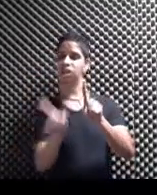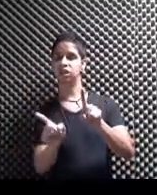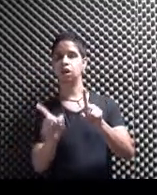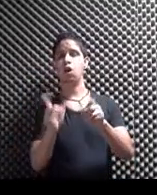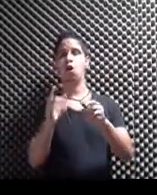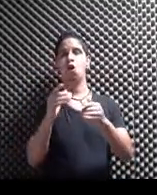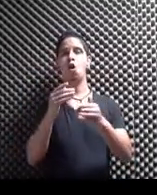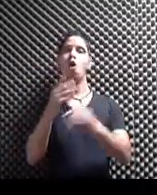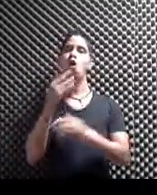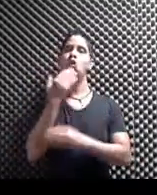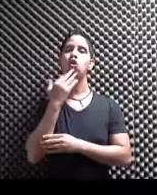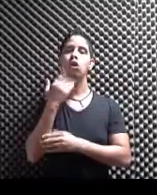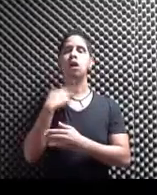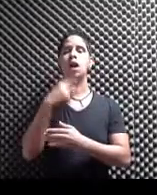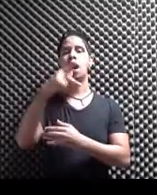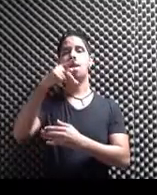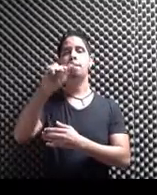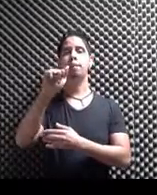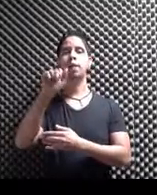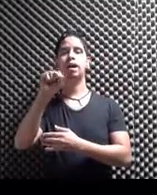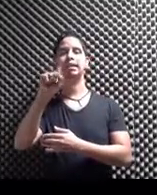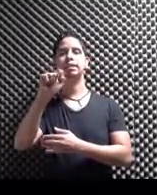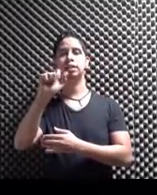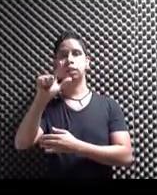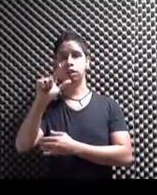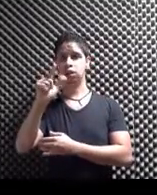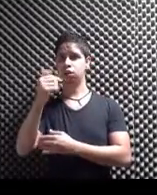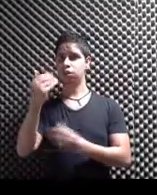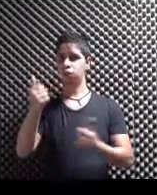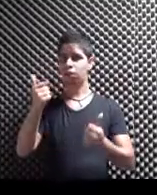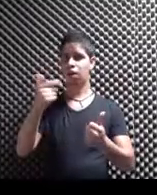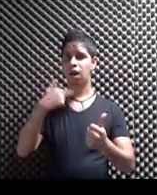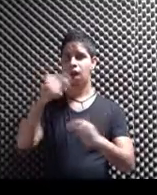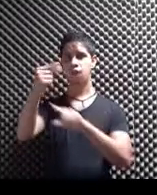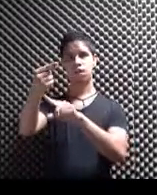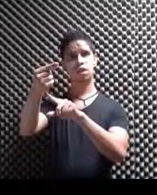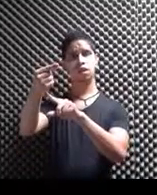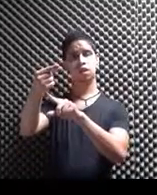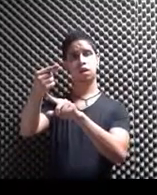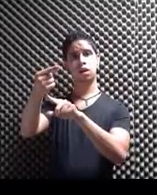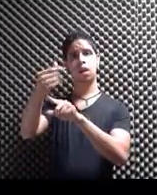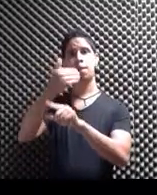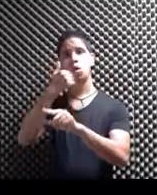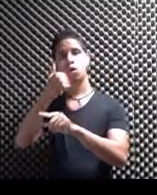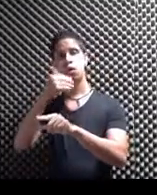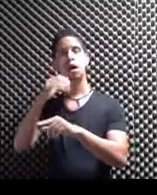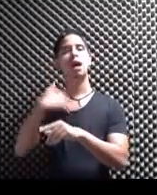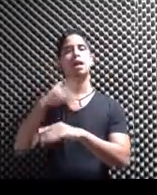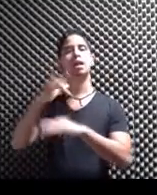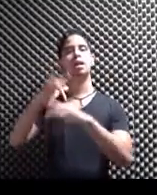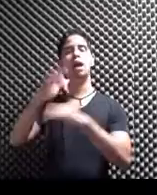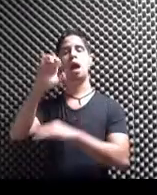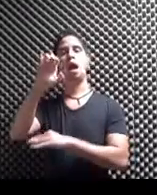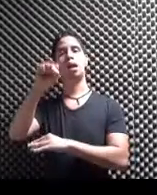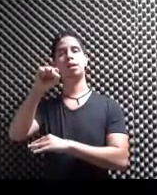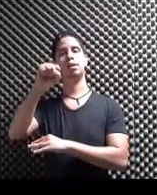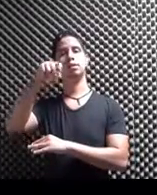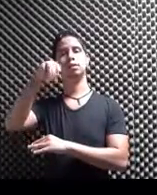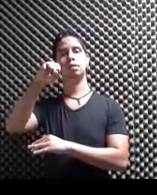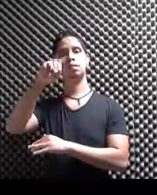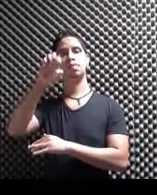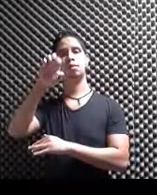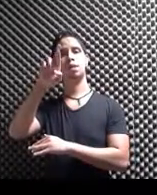en los en los en tonos verdes adivina cuál es el el color el tono Esmeralda Ese es Es